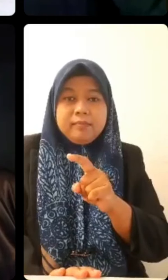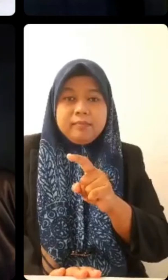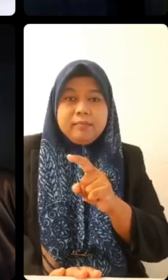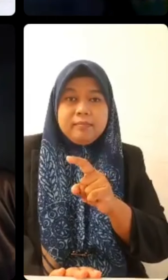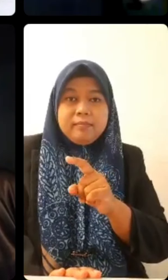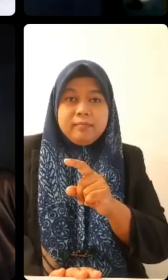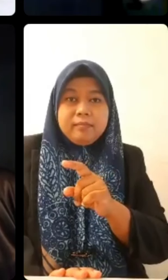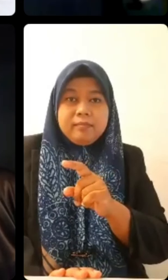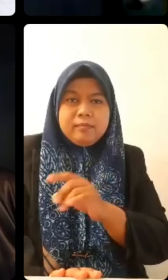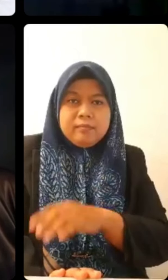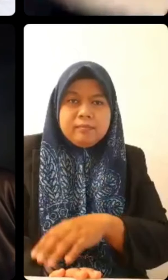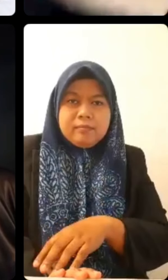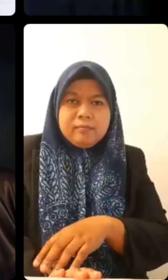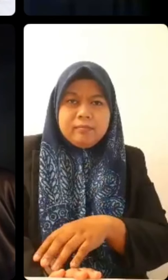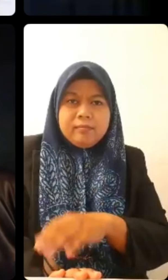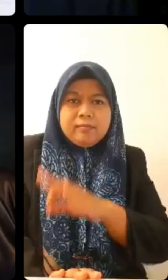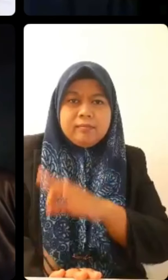bolehkah Cik Anis